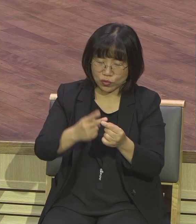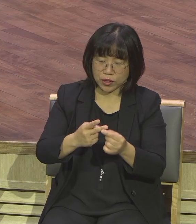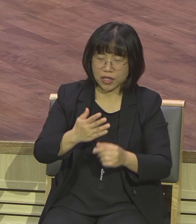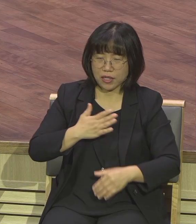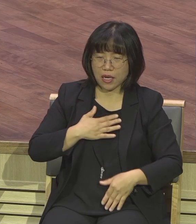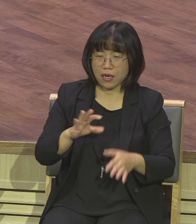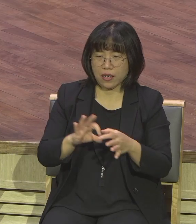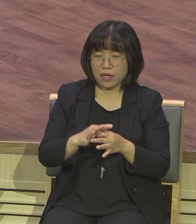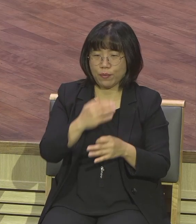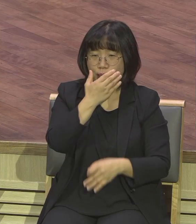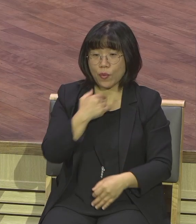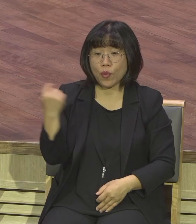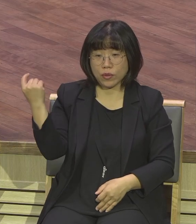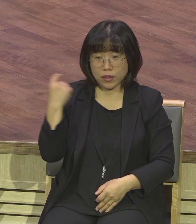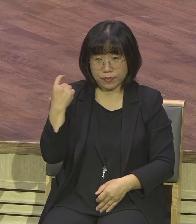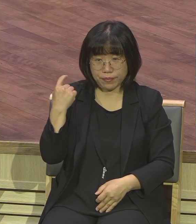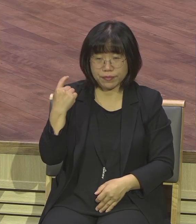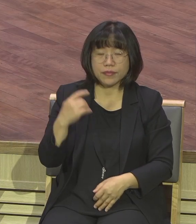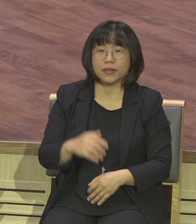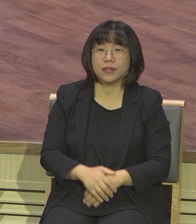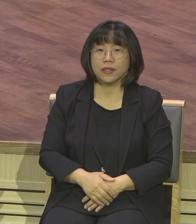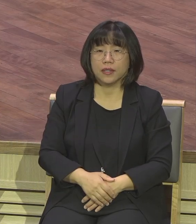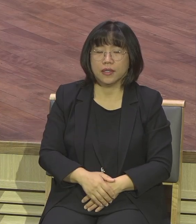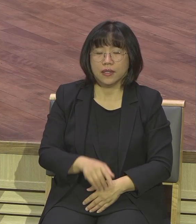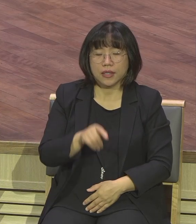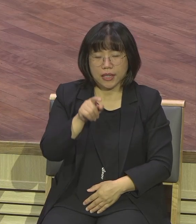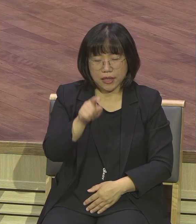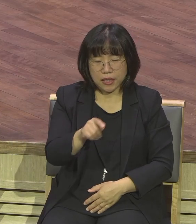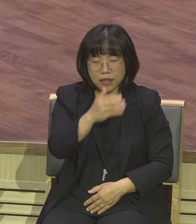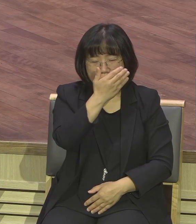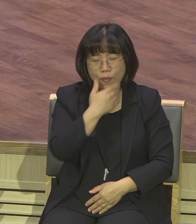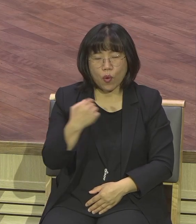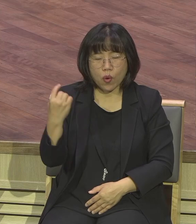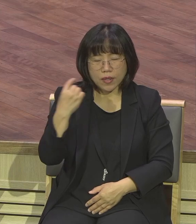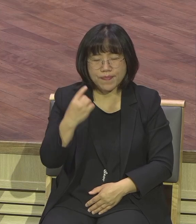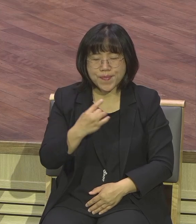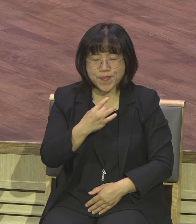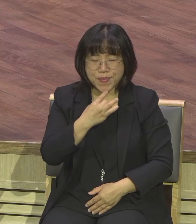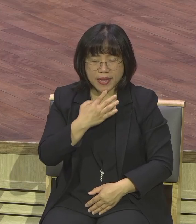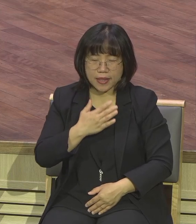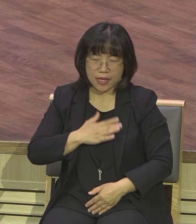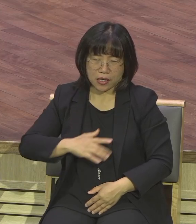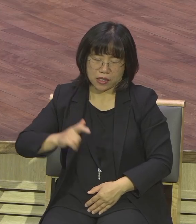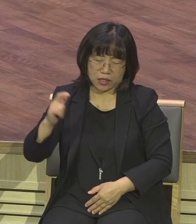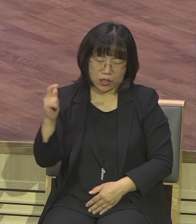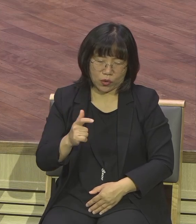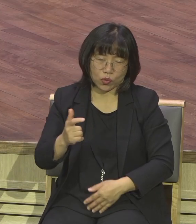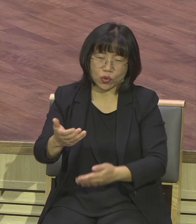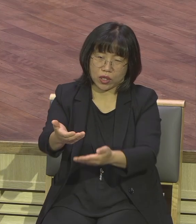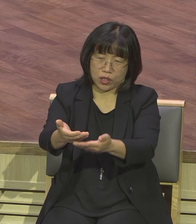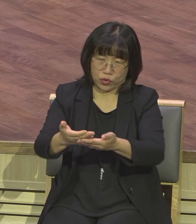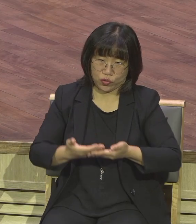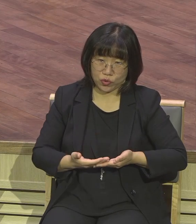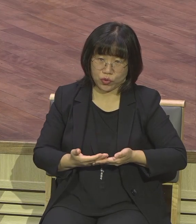무슨 말입니까? 이 복음만이 나를 견고케 할 뭐요?